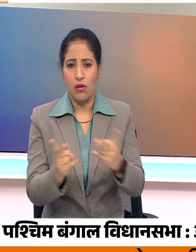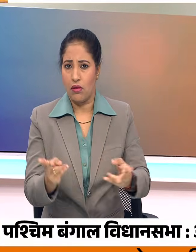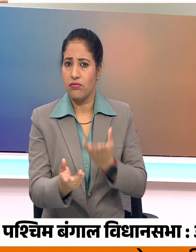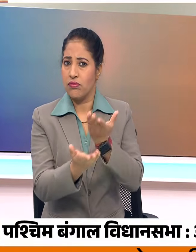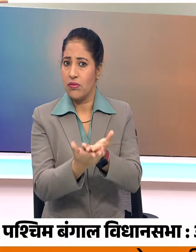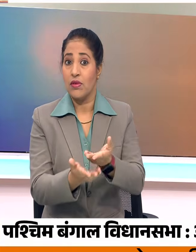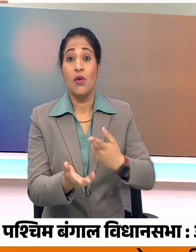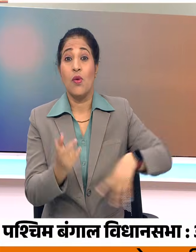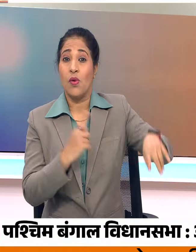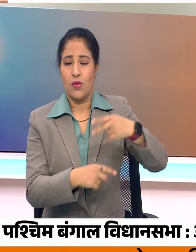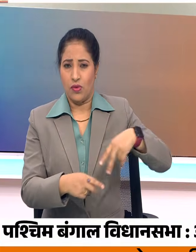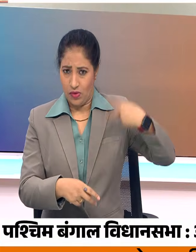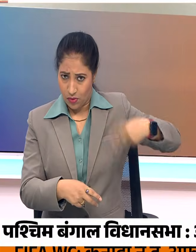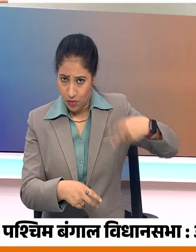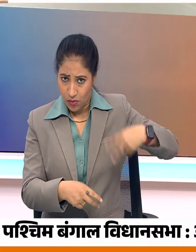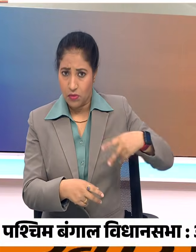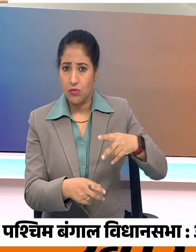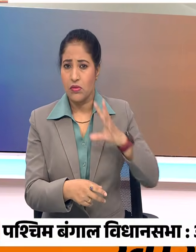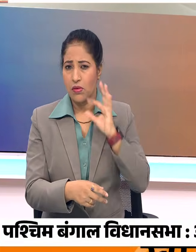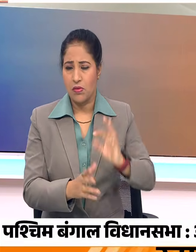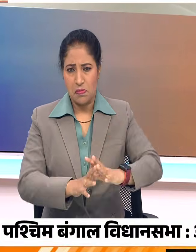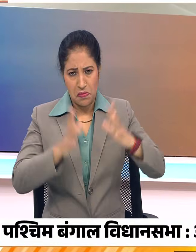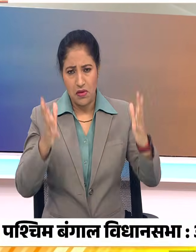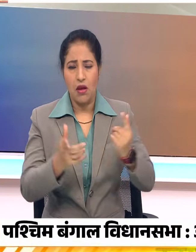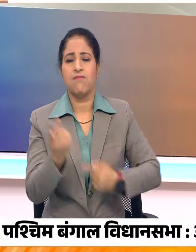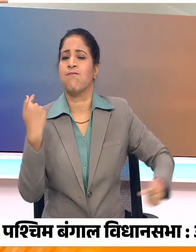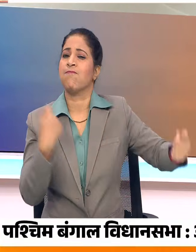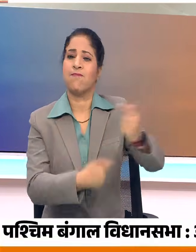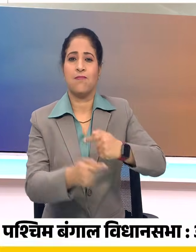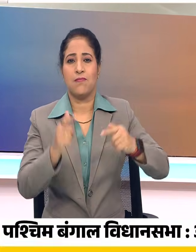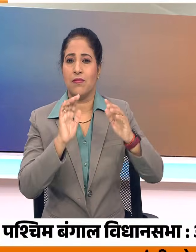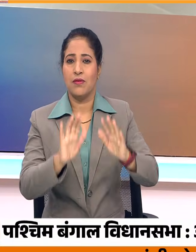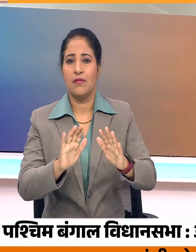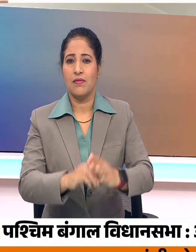यूनिफॉर्म सिविल कोड पर भी बड़ी हलचल।